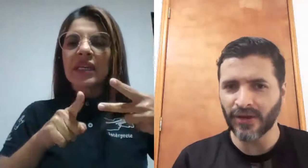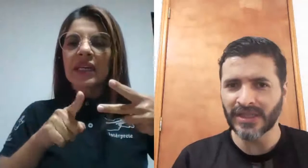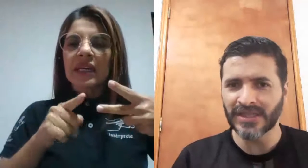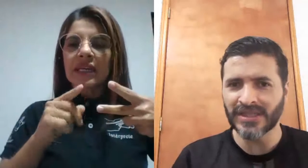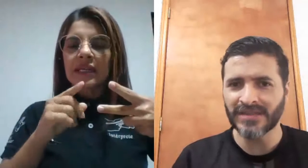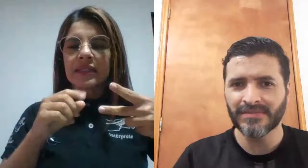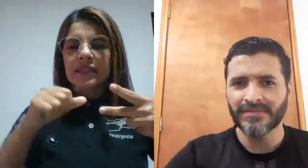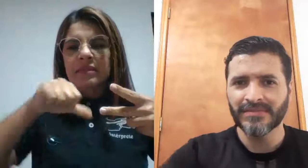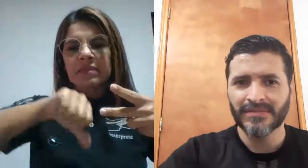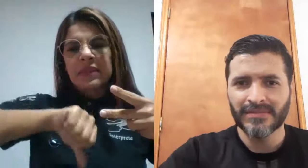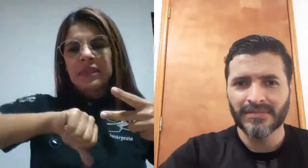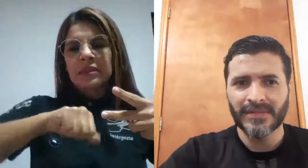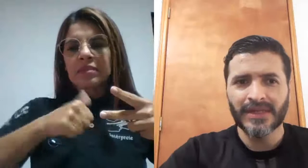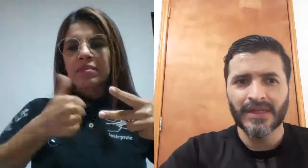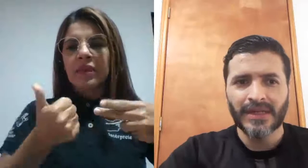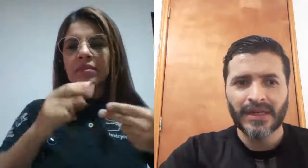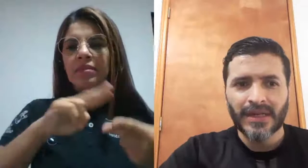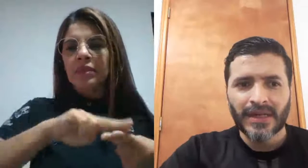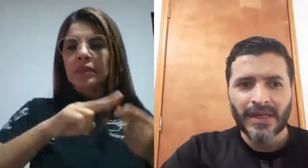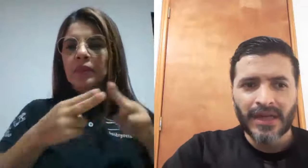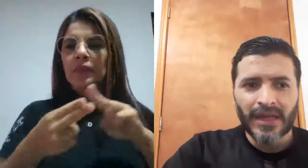las religiones.